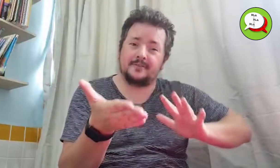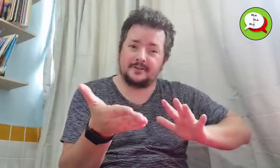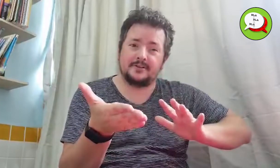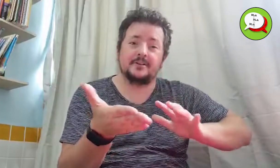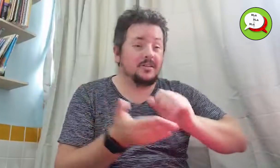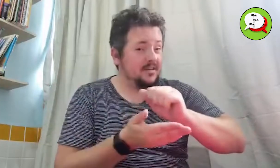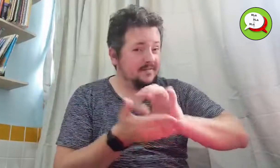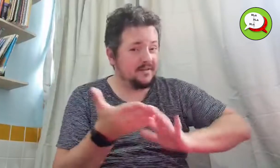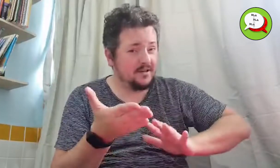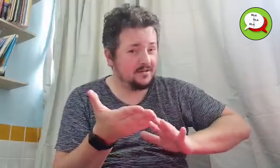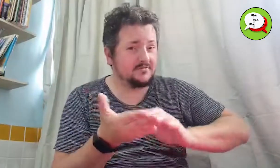Atividade.